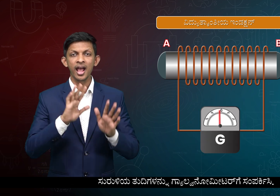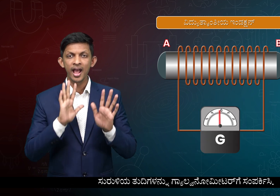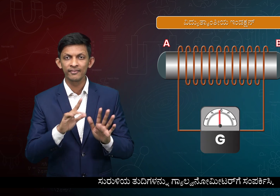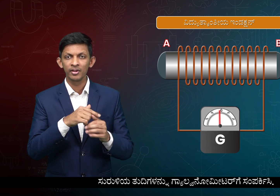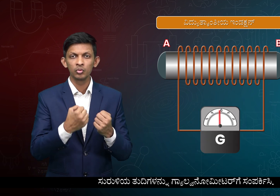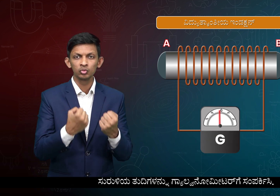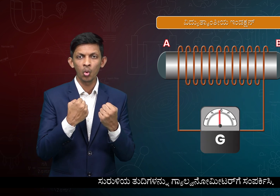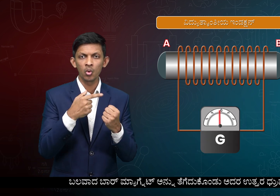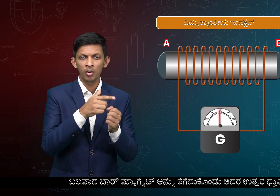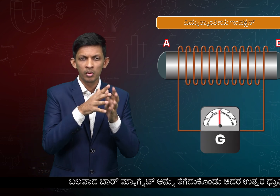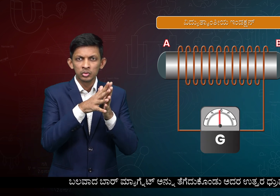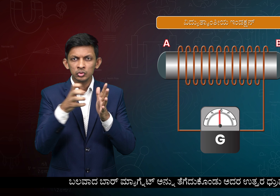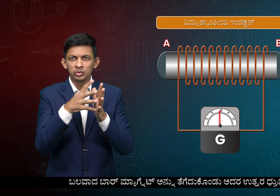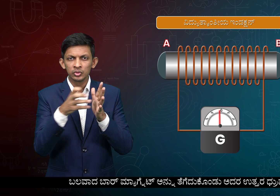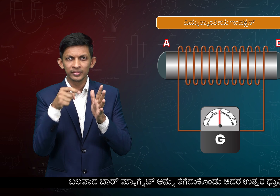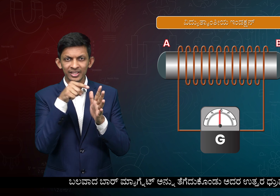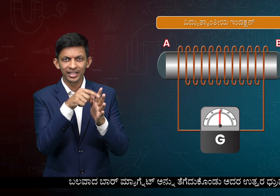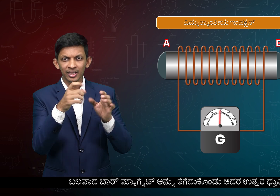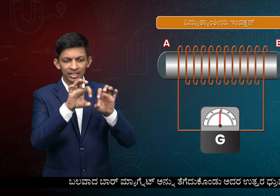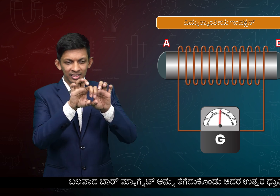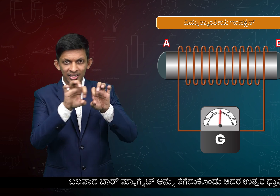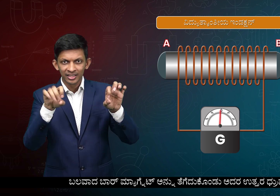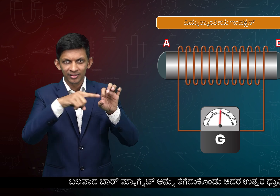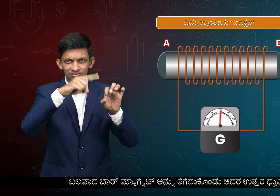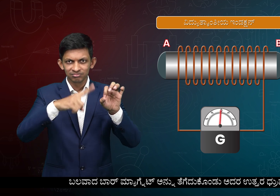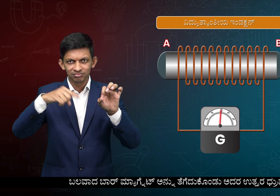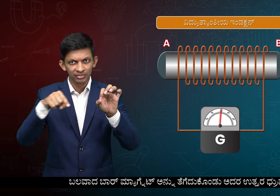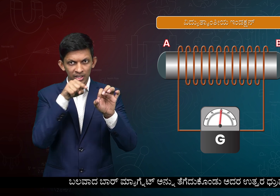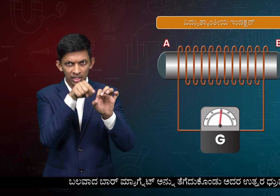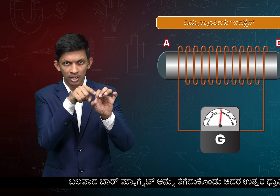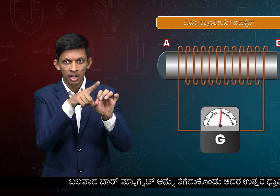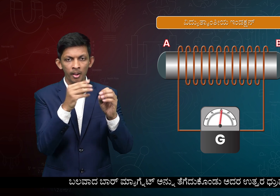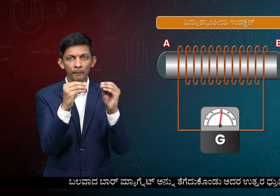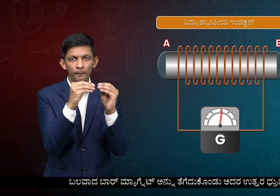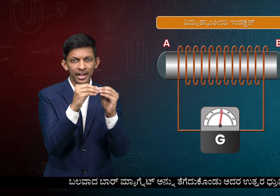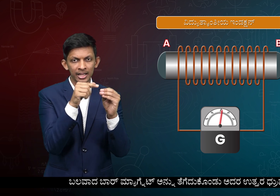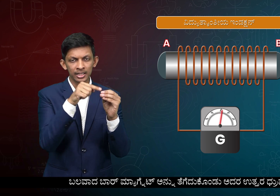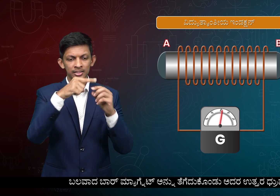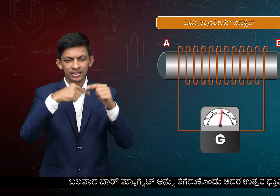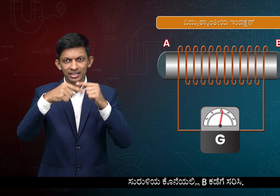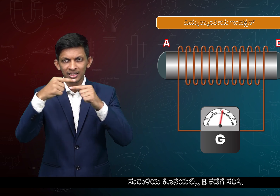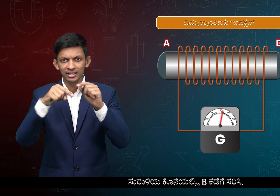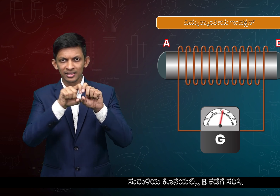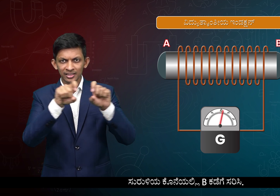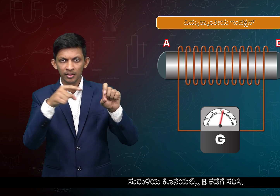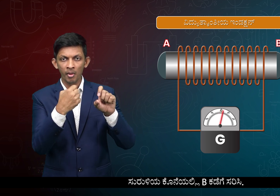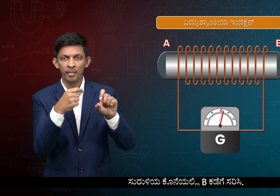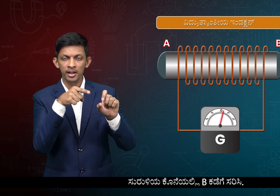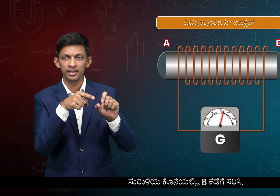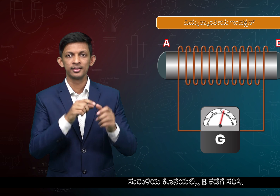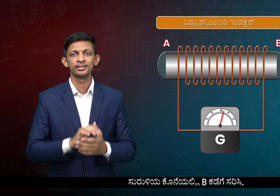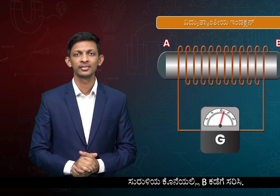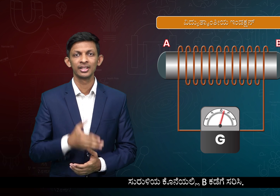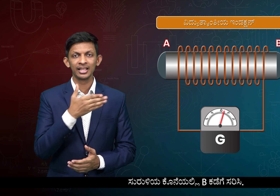ಗ್ಯಾಲ್ವನೋಮೀಟರ್ಗೆ ಸಂಪರ್ಕಿಸಿ. ಬಲವಾದ ಬಾರ್ ಮ್ಯಾಗ್ನೆಟ್ ಅನ್ನು ತೆಗೆದುಕೊಂಡು ಅದರ ಉತ್ತರ ದ್ರವವನ್ನು ಸುರುಳಿಯ ಕೊನೆಯಲ್ಲಿ